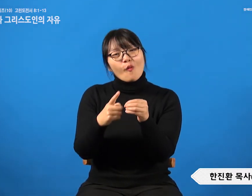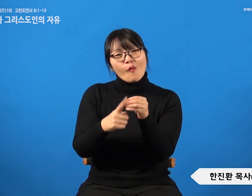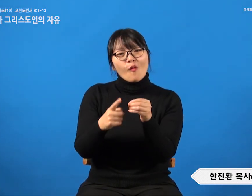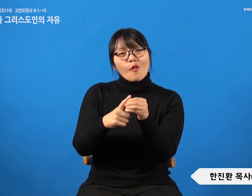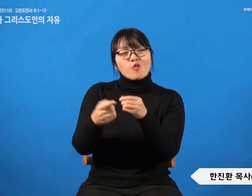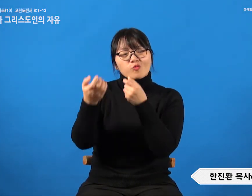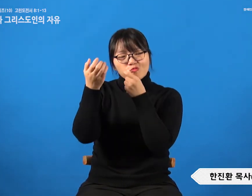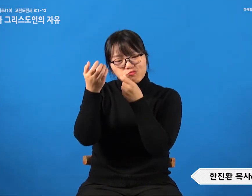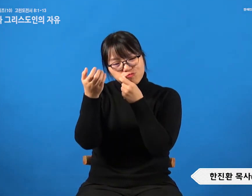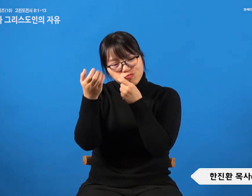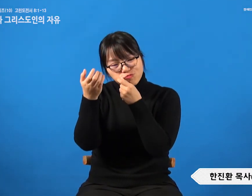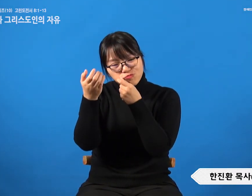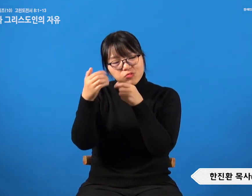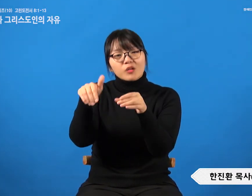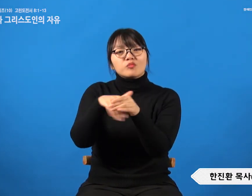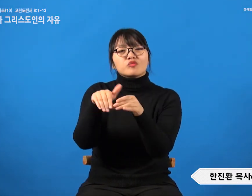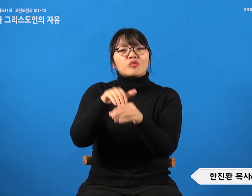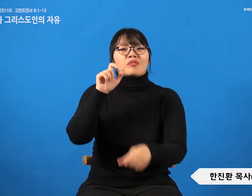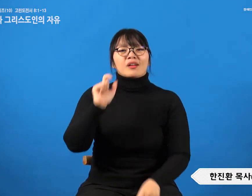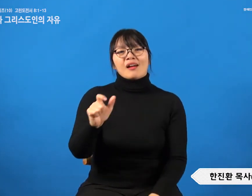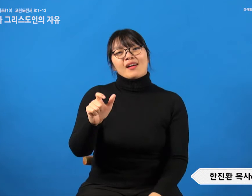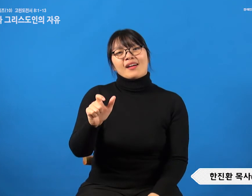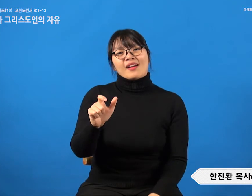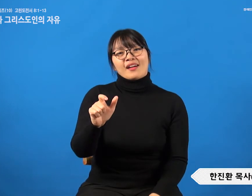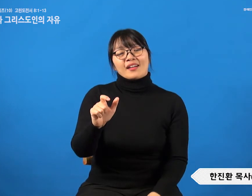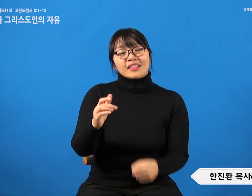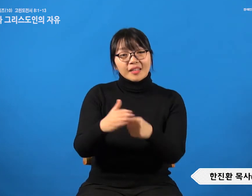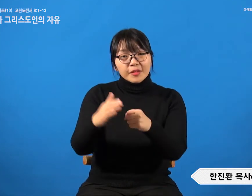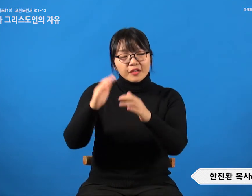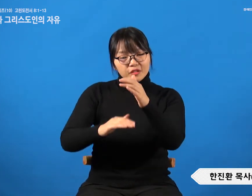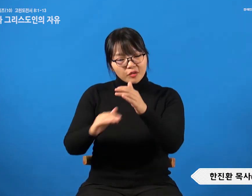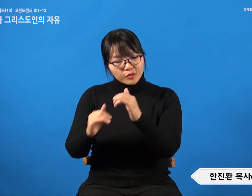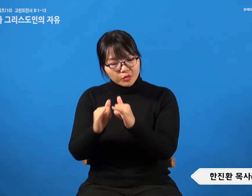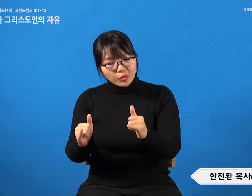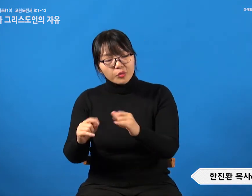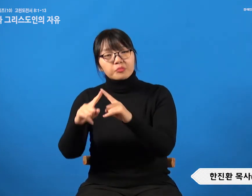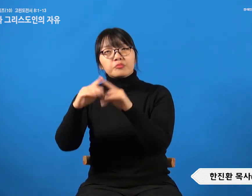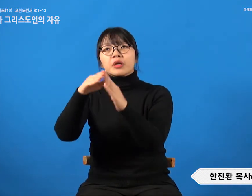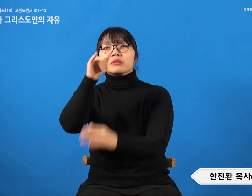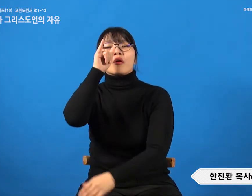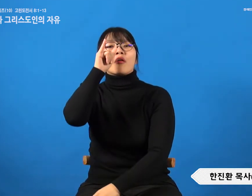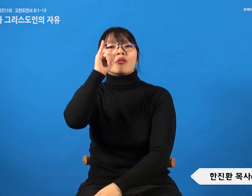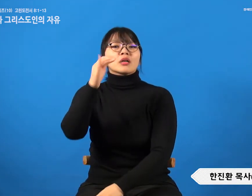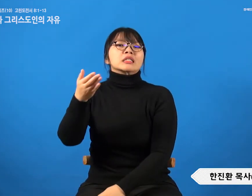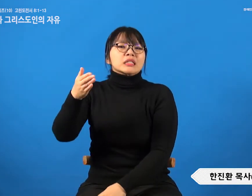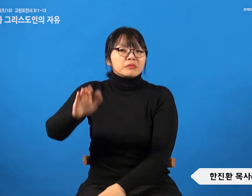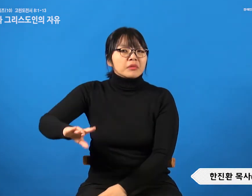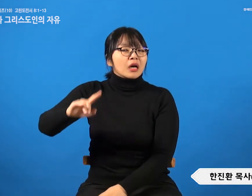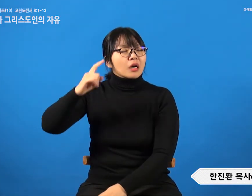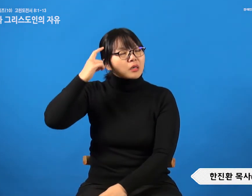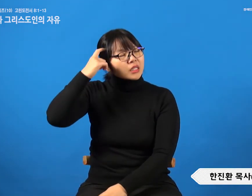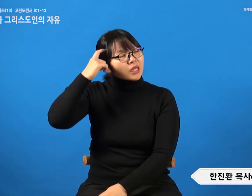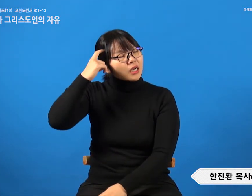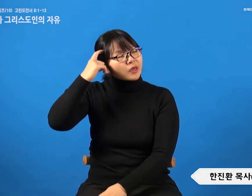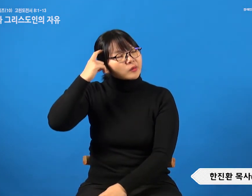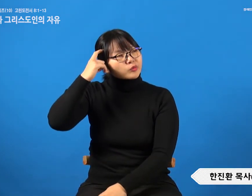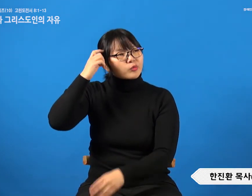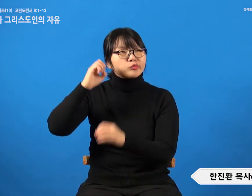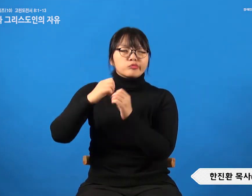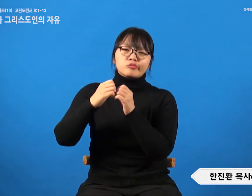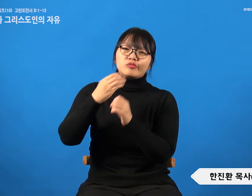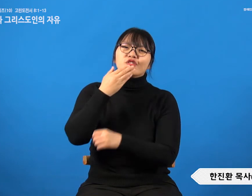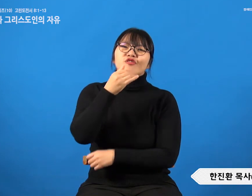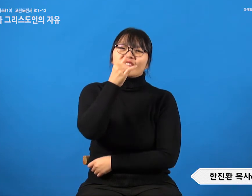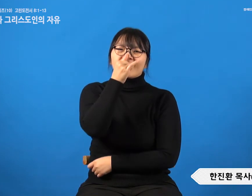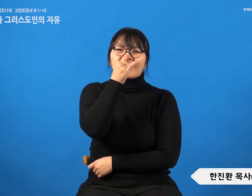신자가 되었어도 좀 사고가 잘못되어 있을 때가 많습니다. 어떤 권사님은 미국에 사는 딸이